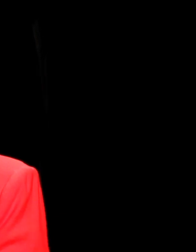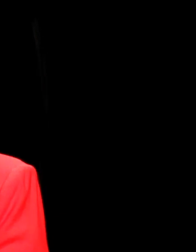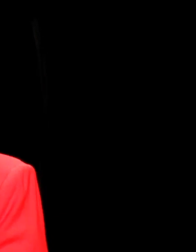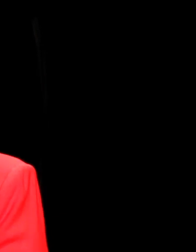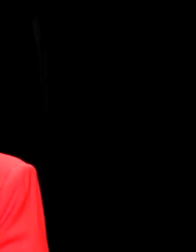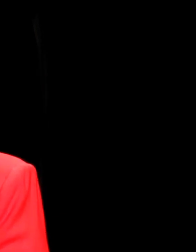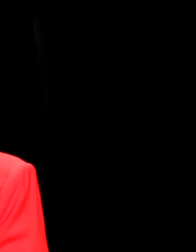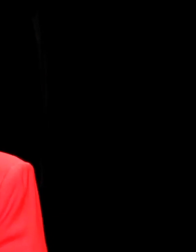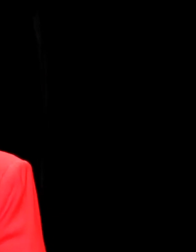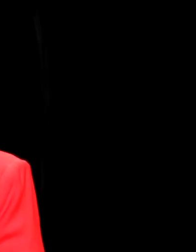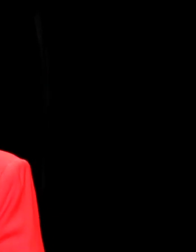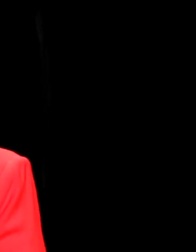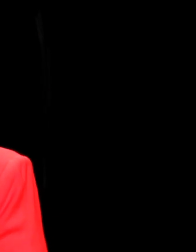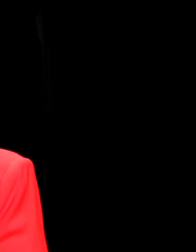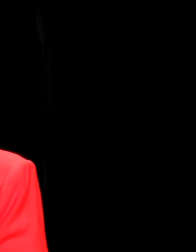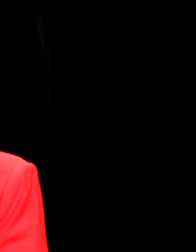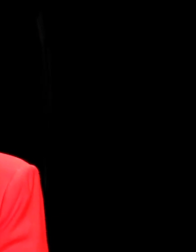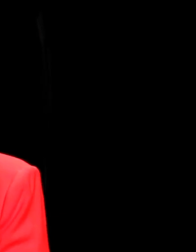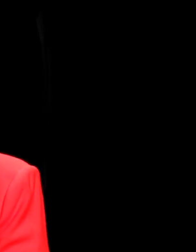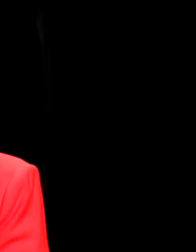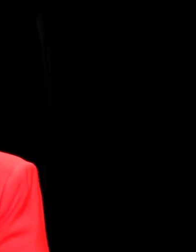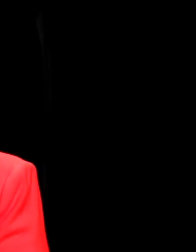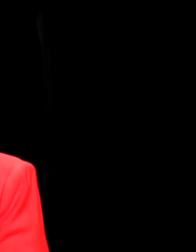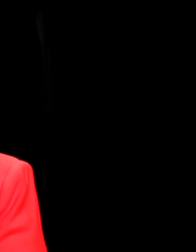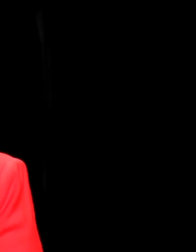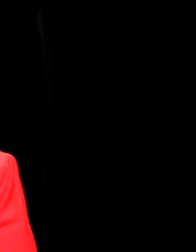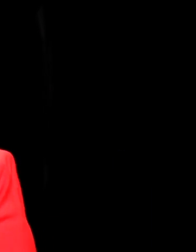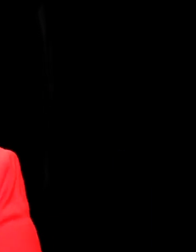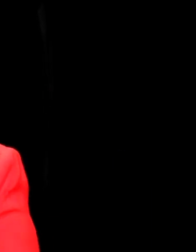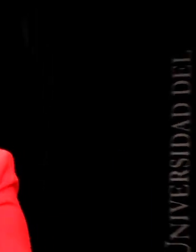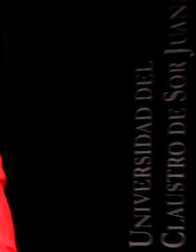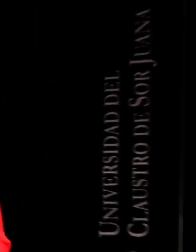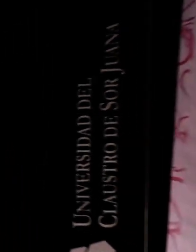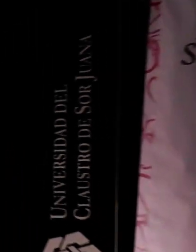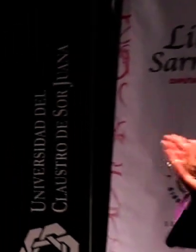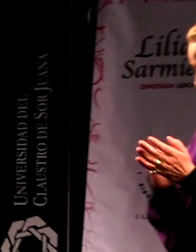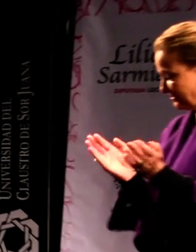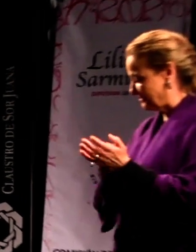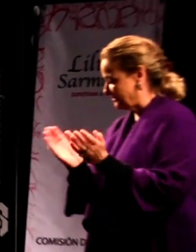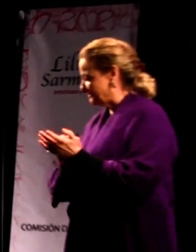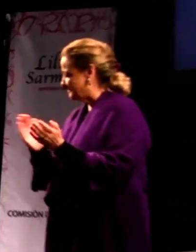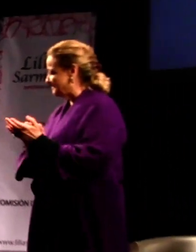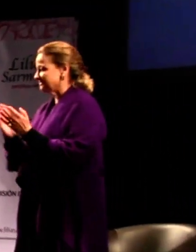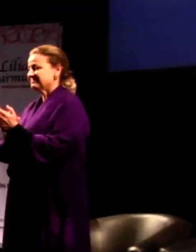valores y tecnologías. Sean ustedes bienvenidos. Muchas gracias.